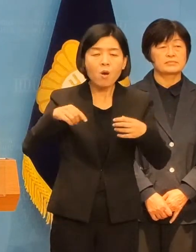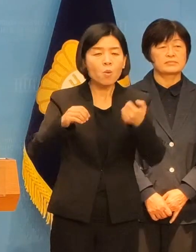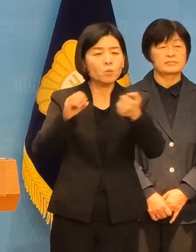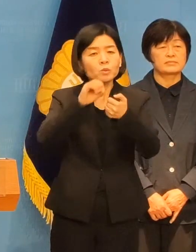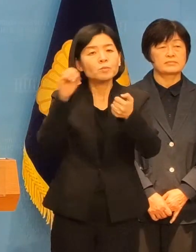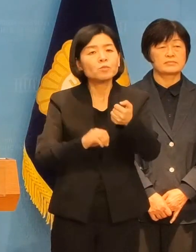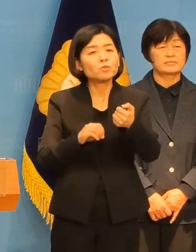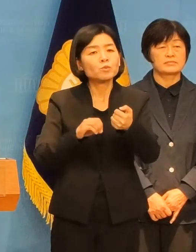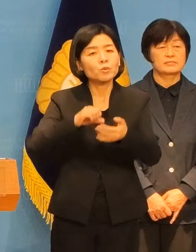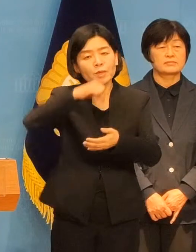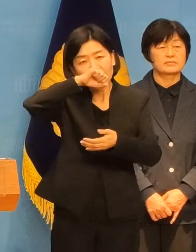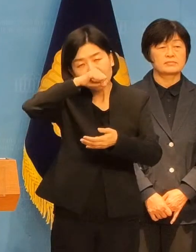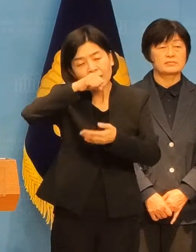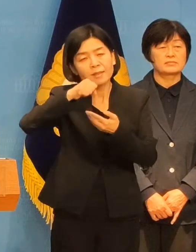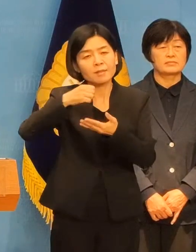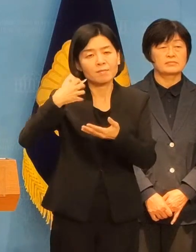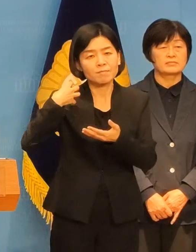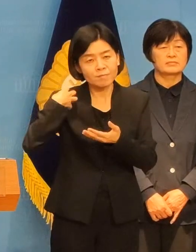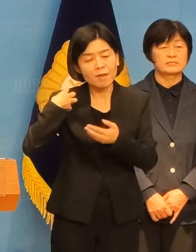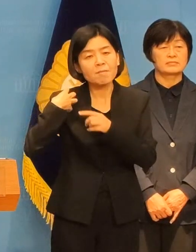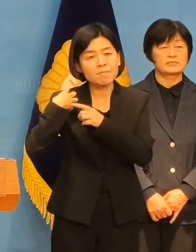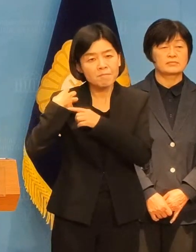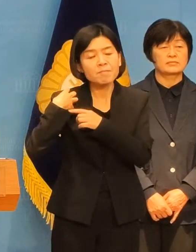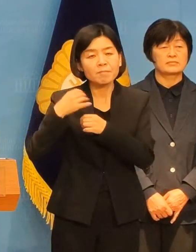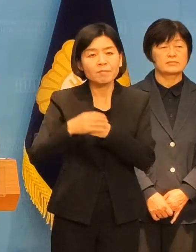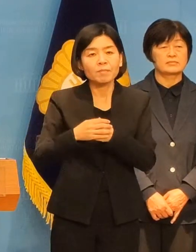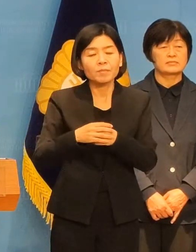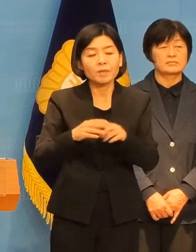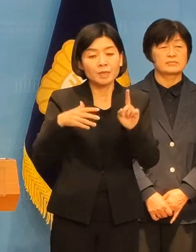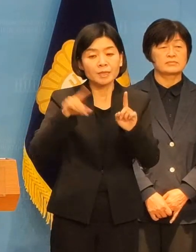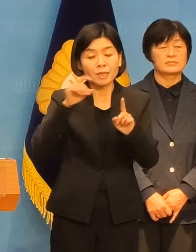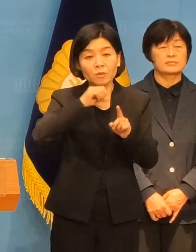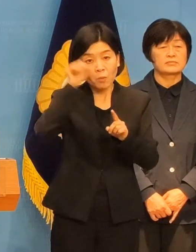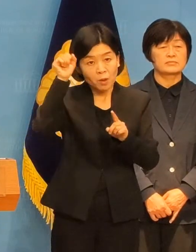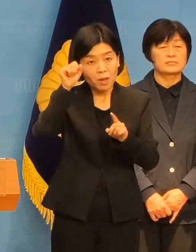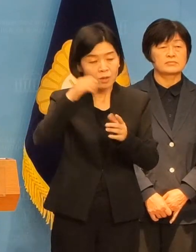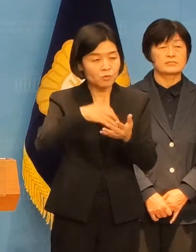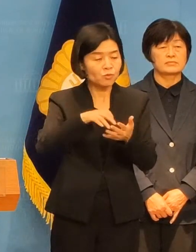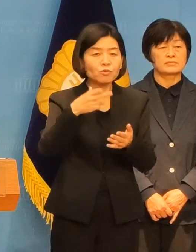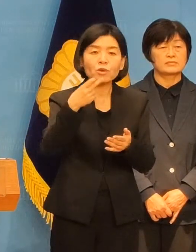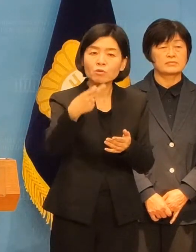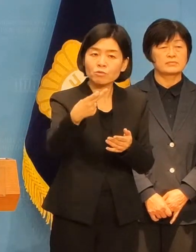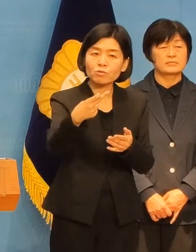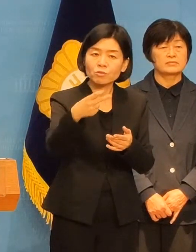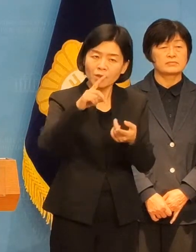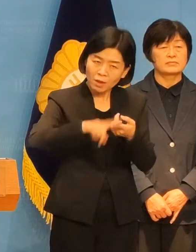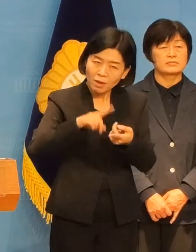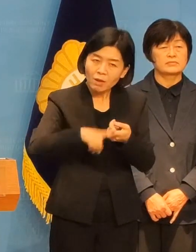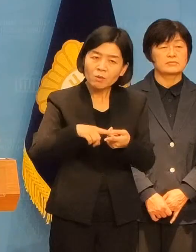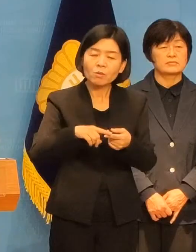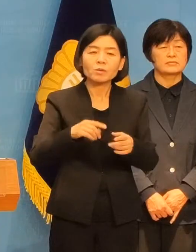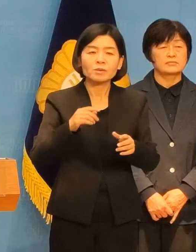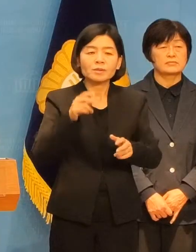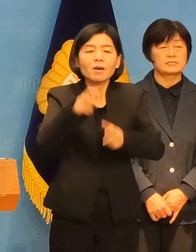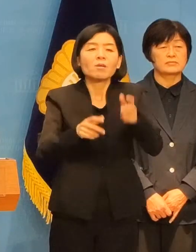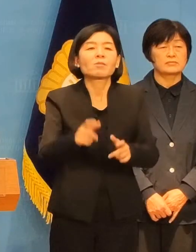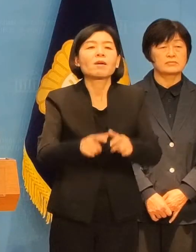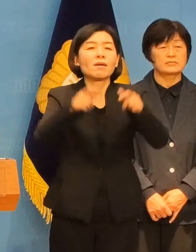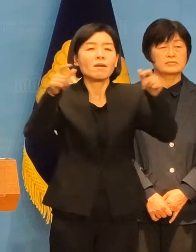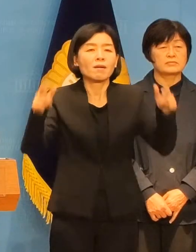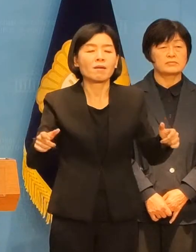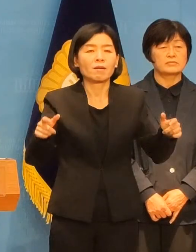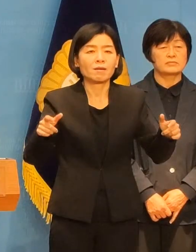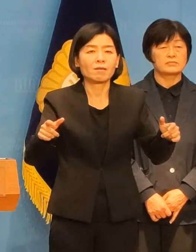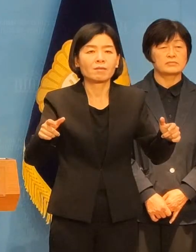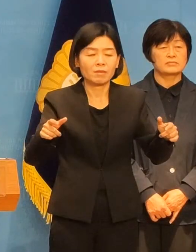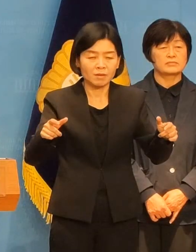50%의 부담 그리고 1차 통과한 12개 지역으로 이 사업을 확대해야 된다 이렇게